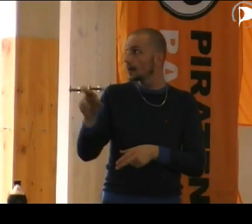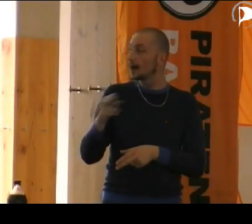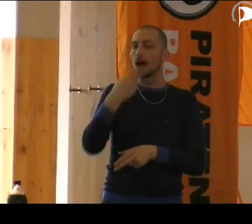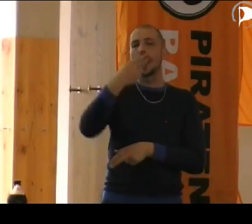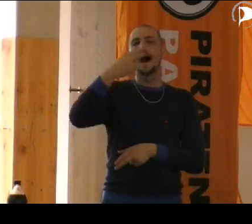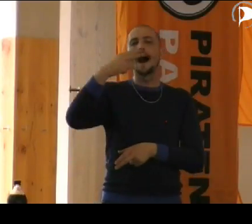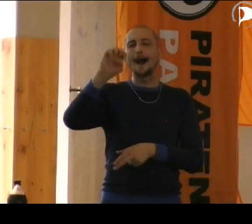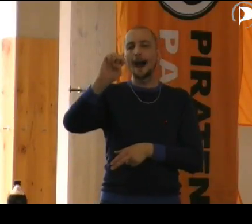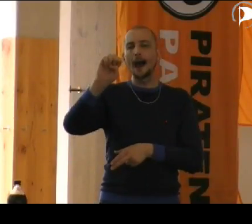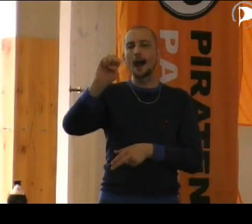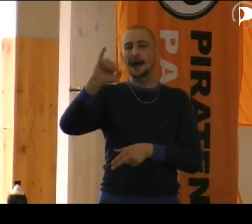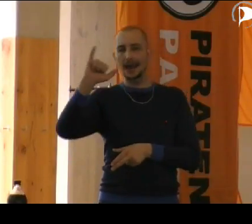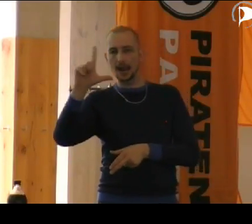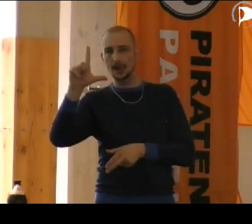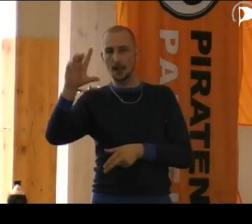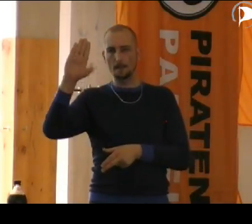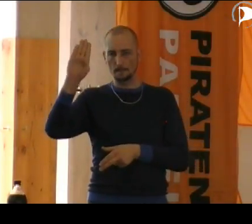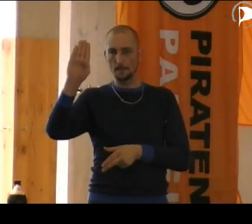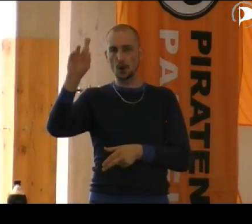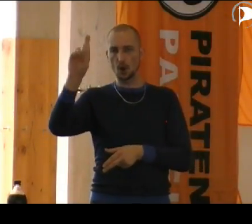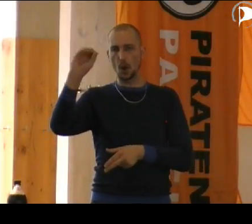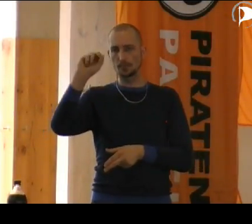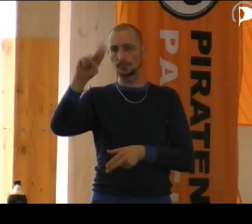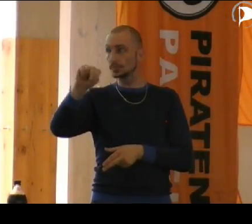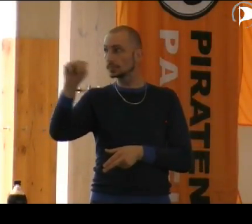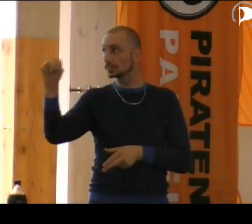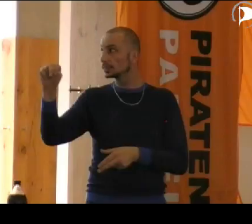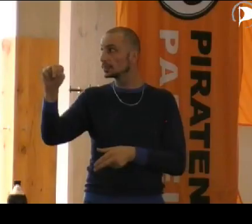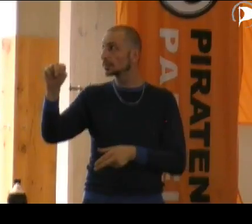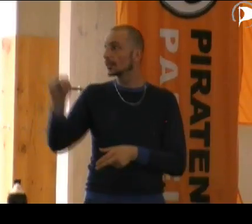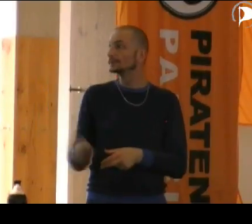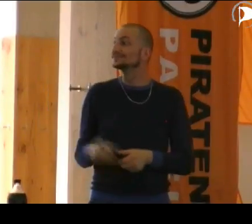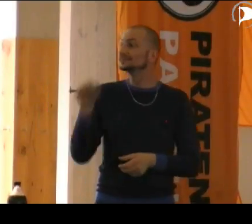diese ganze präsentation mit präsentiert fairtrade